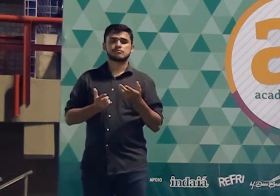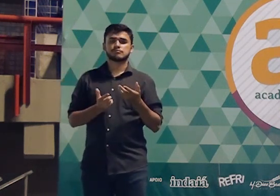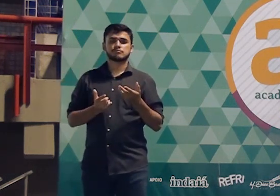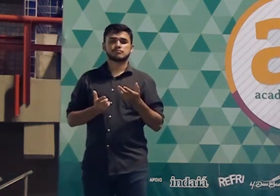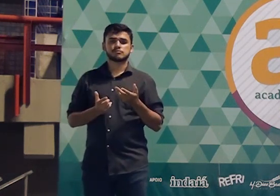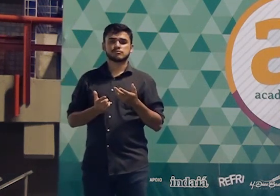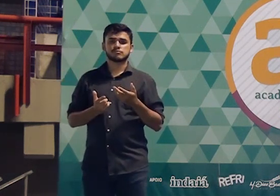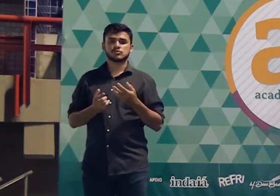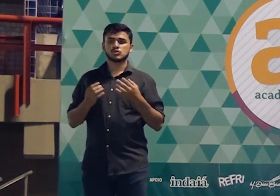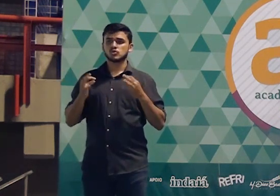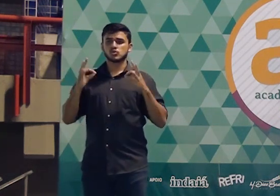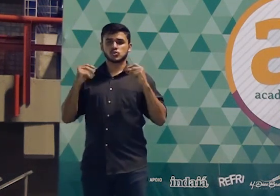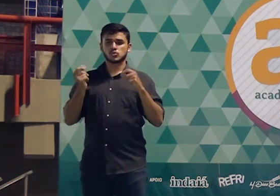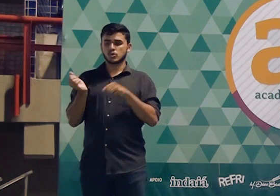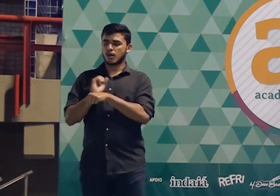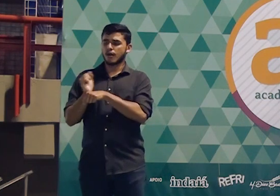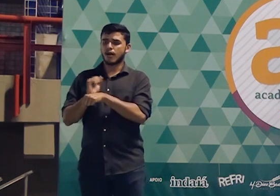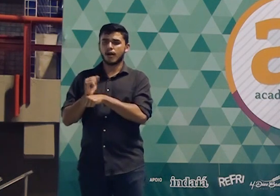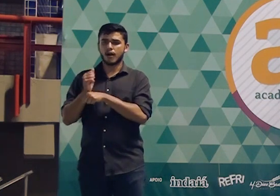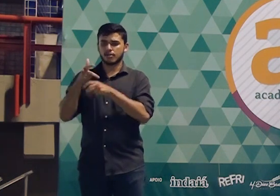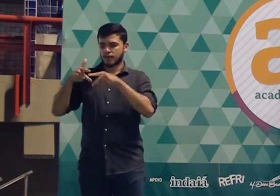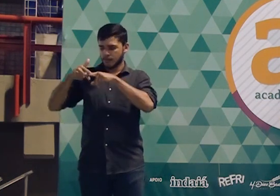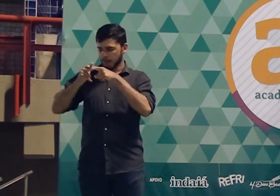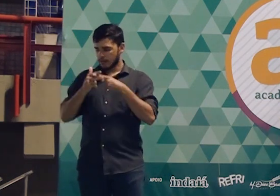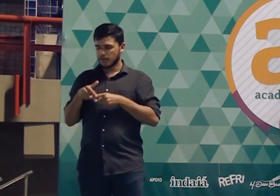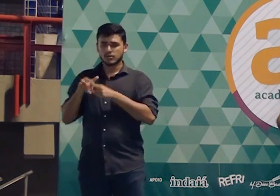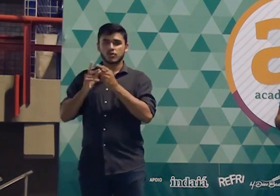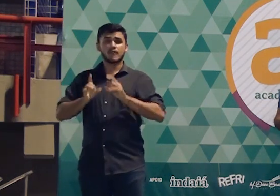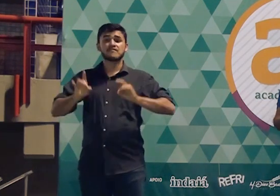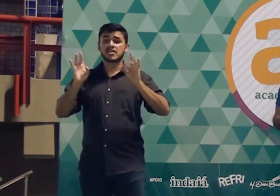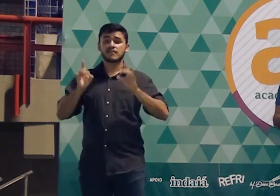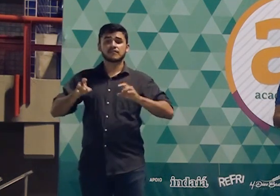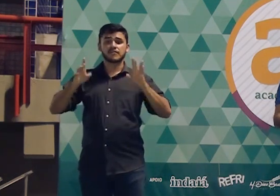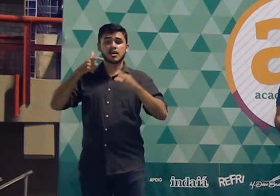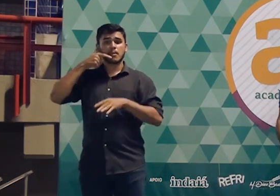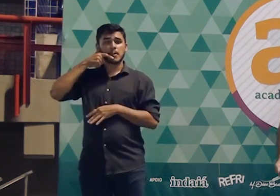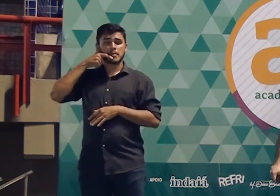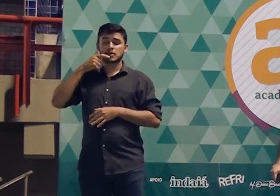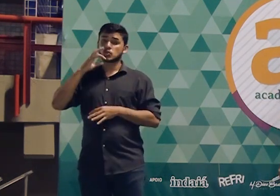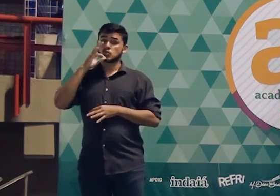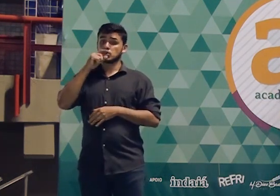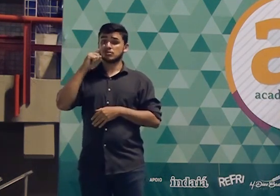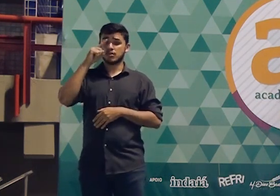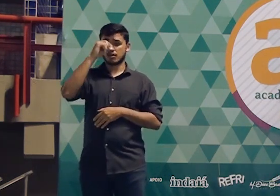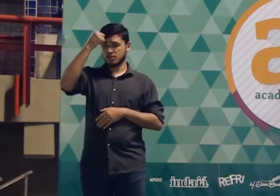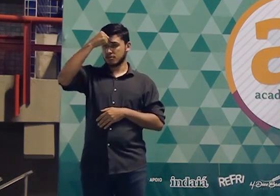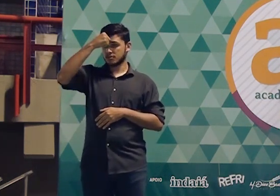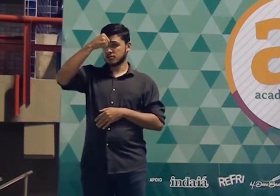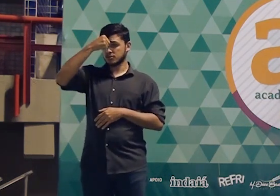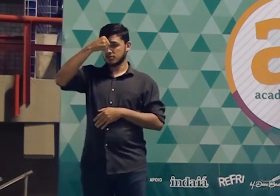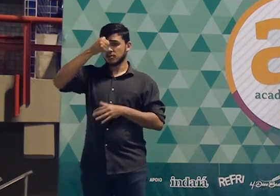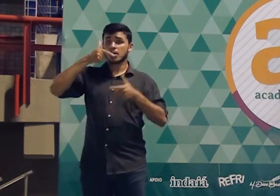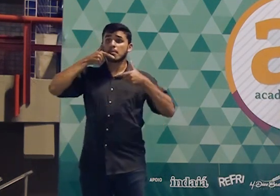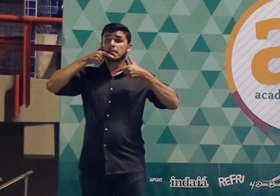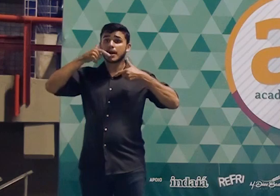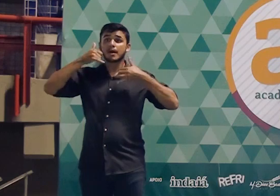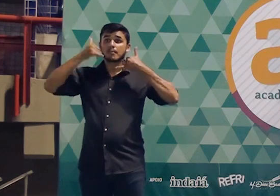até peça de automóveis, acaba vende. Vende só tudo por lá. Ok?